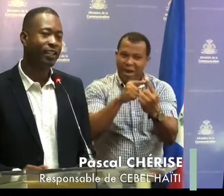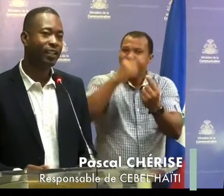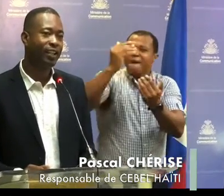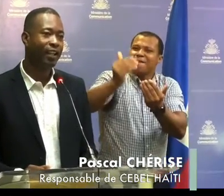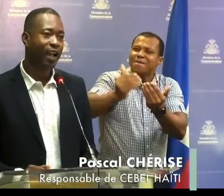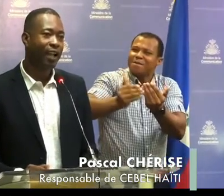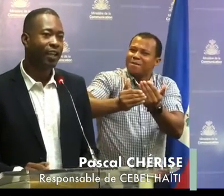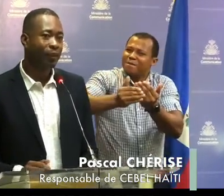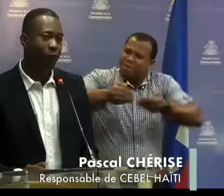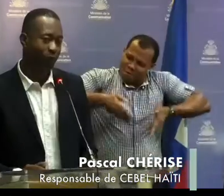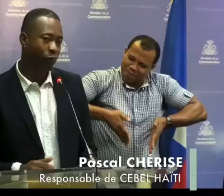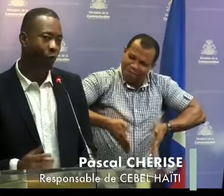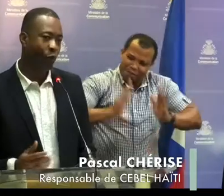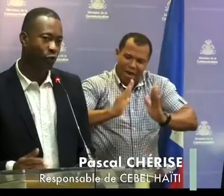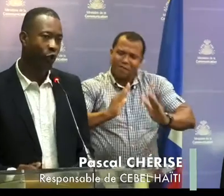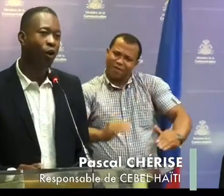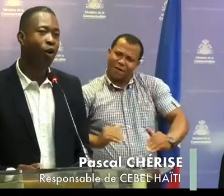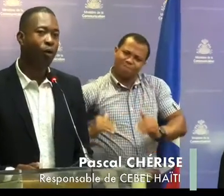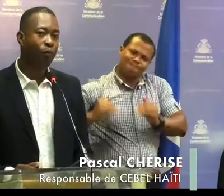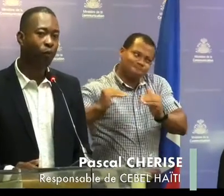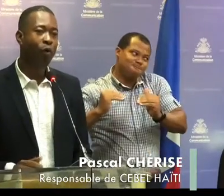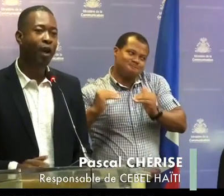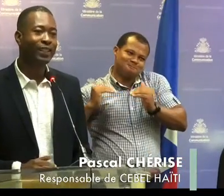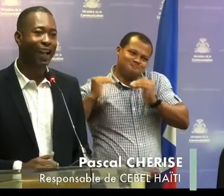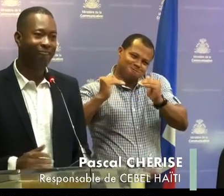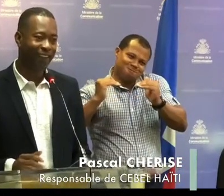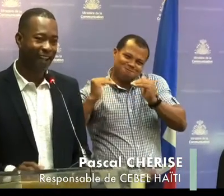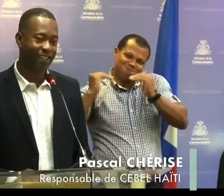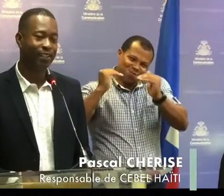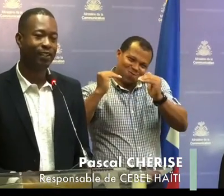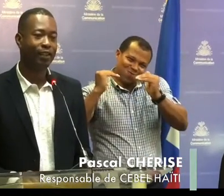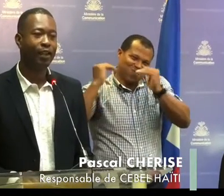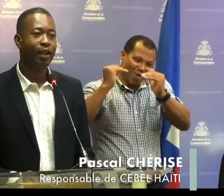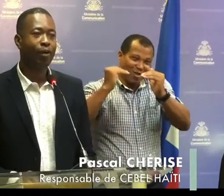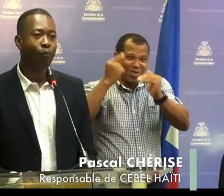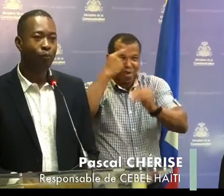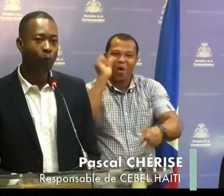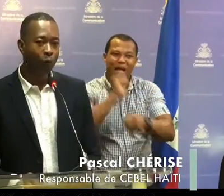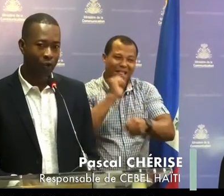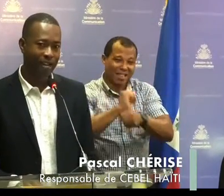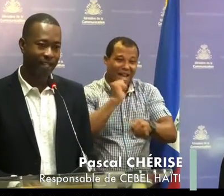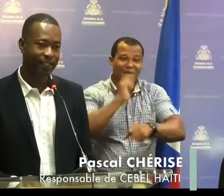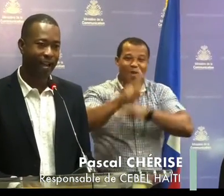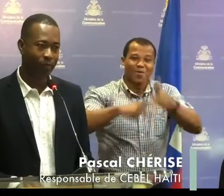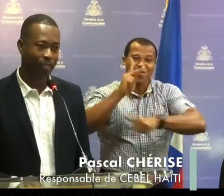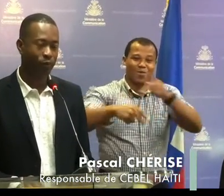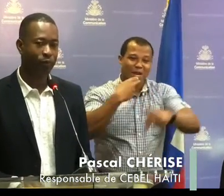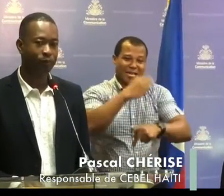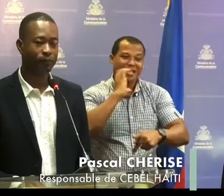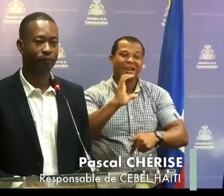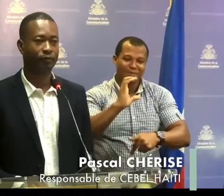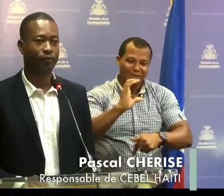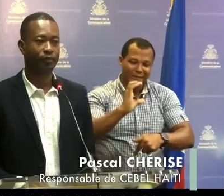favoriser, faire promotion pour travail, pour monde handicapé.